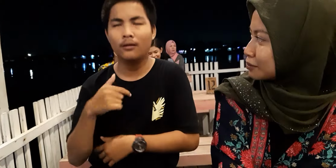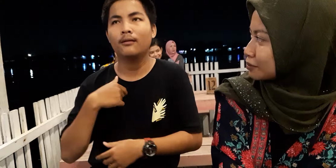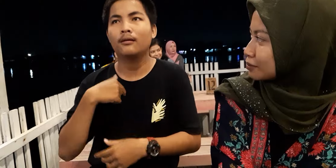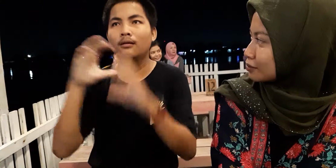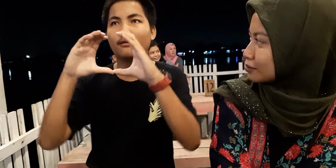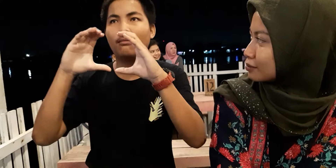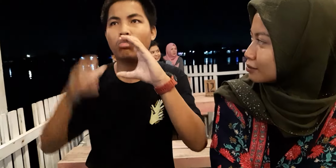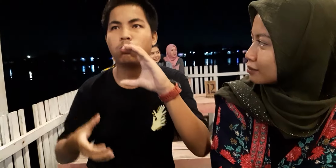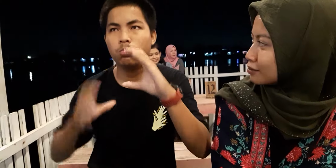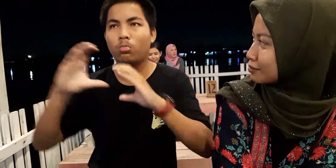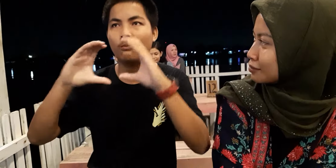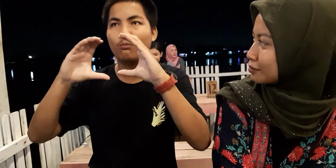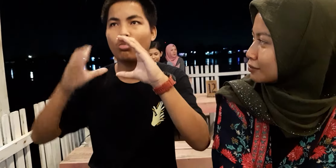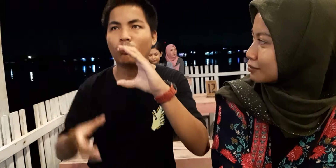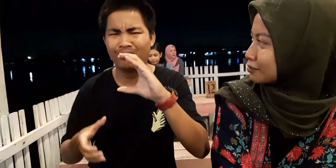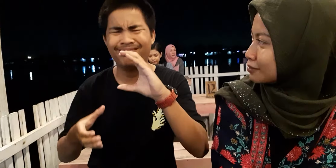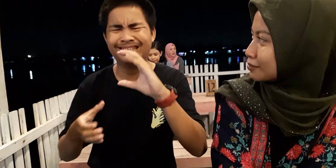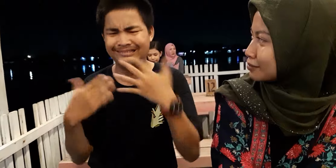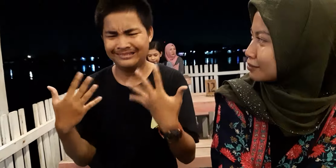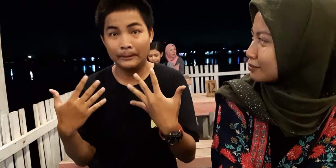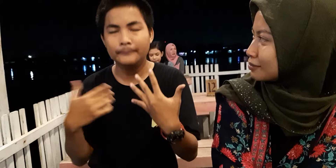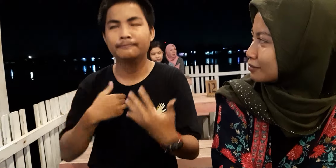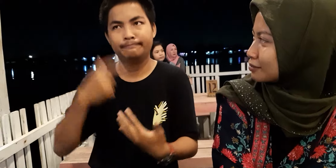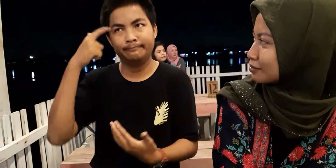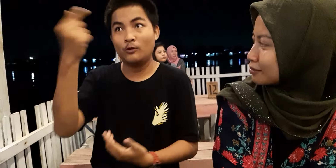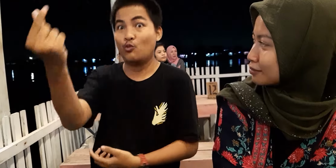banyak planning ke depan yang mungkin saya akan buat lagi.